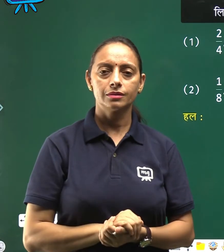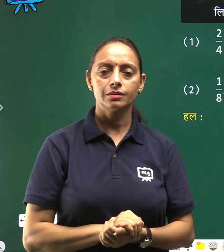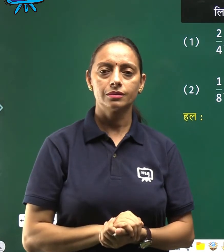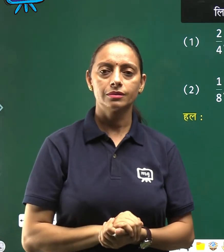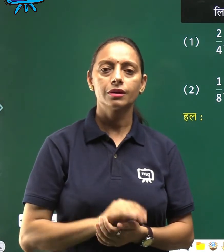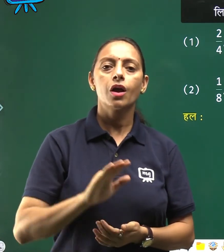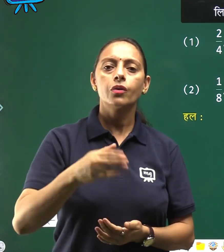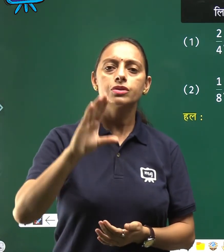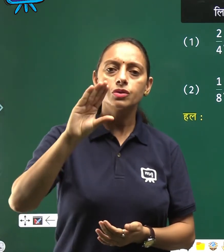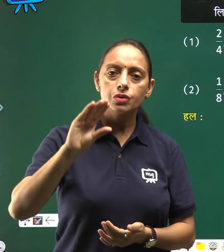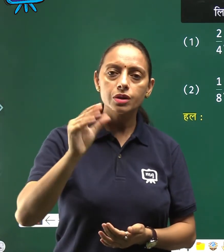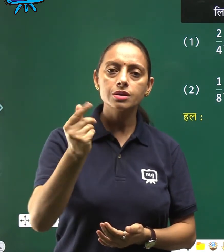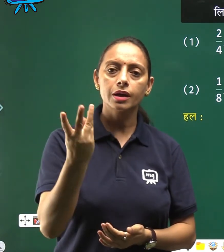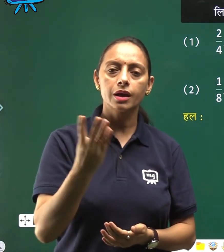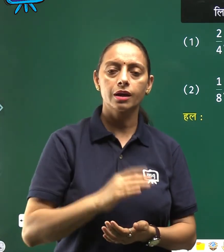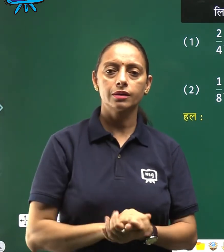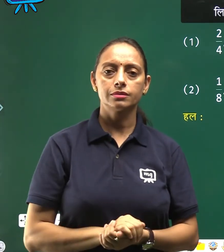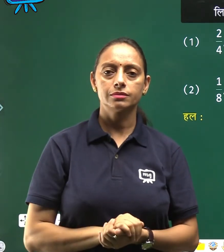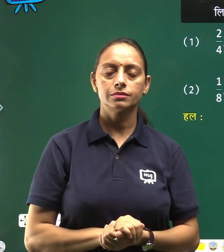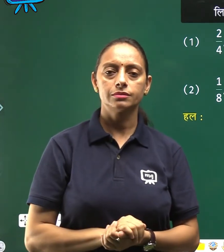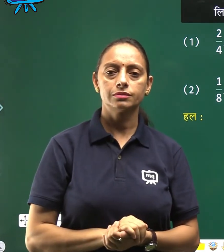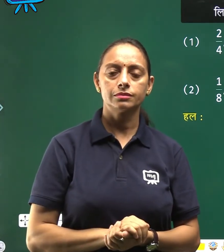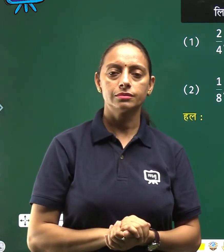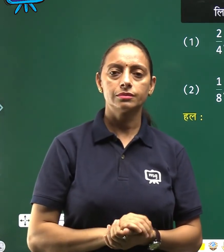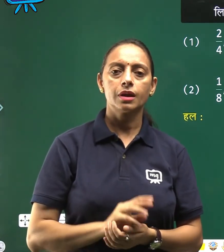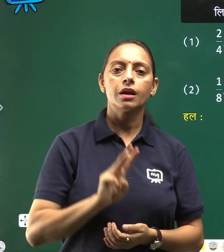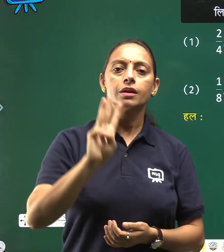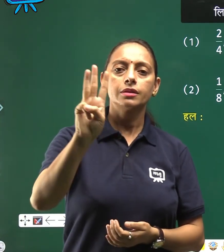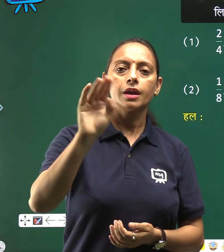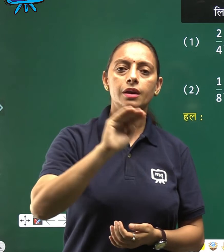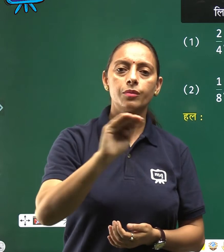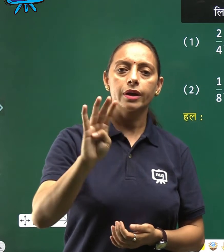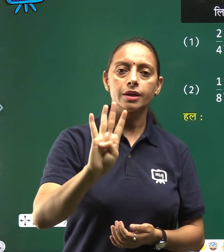उससे छोटी संख्या तीन बटा चार।